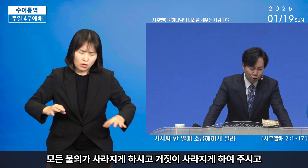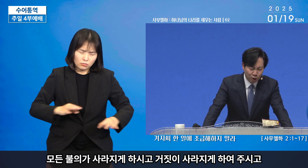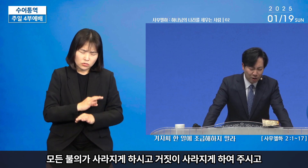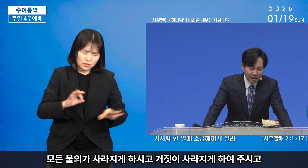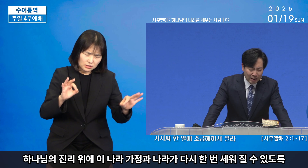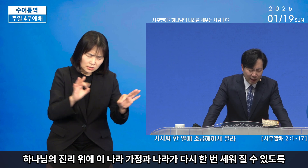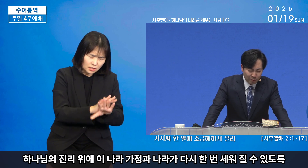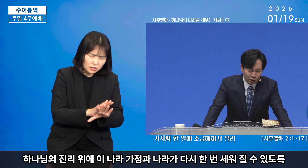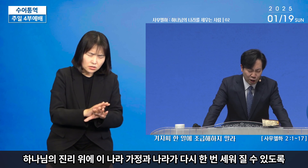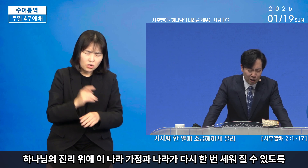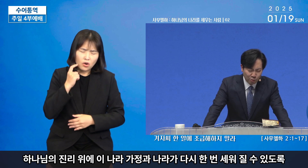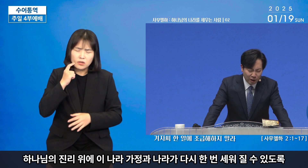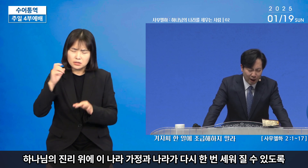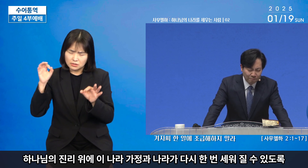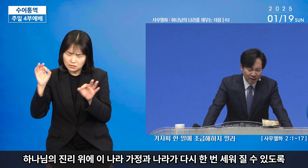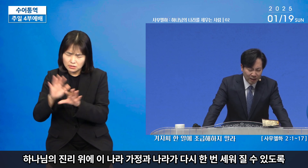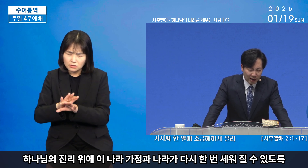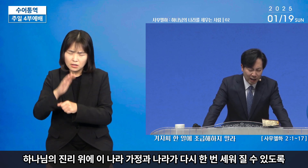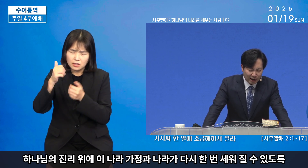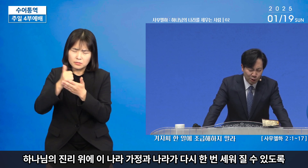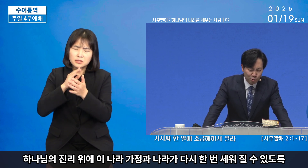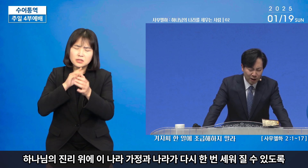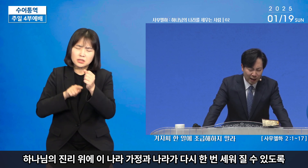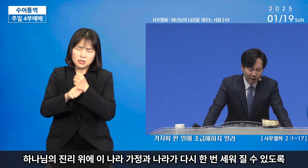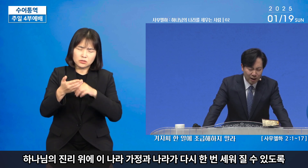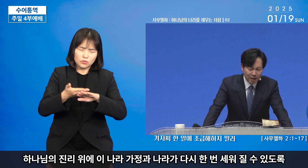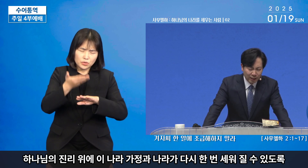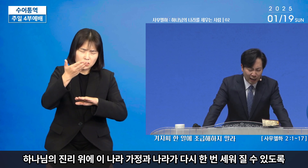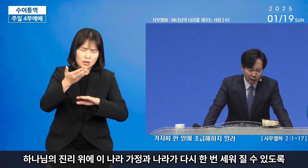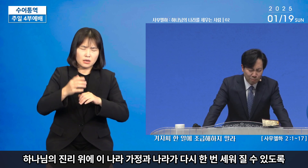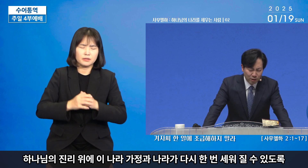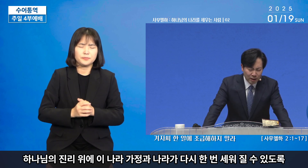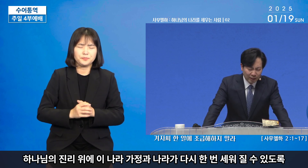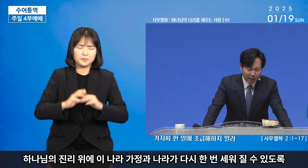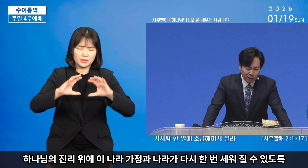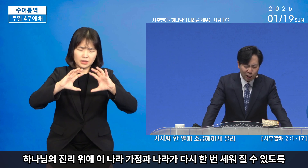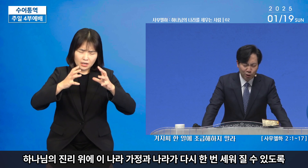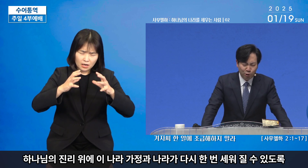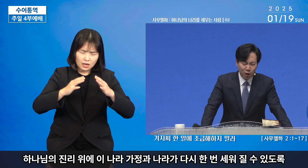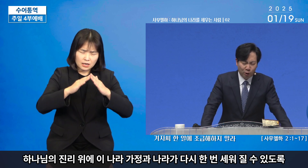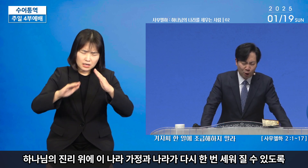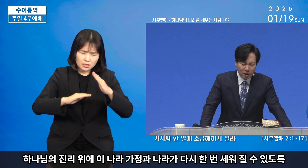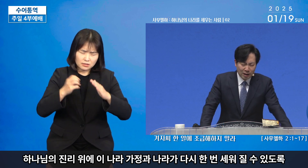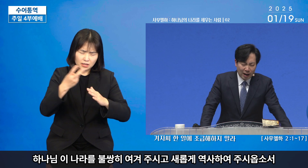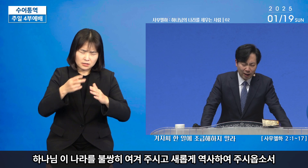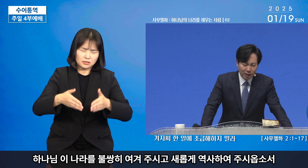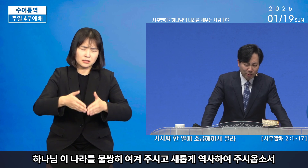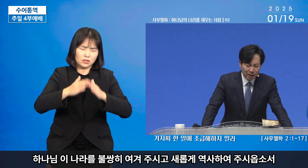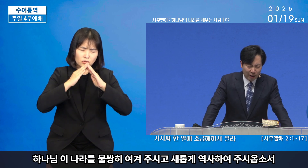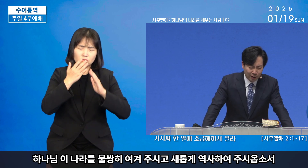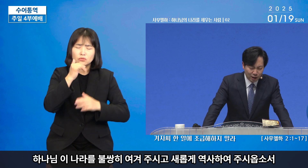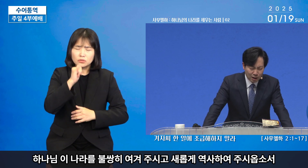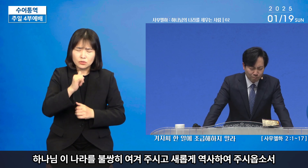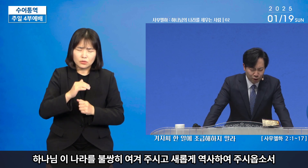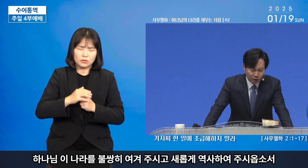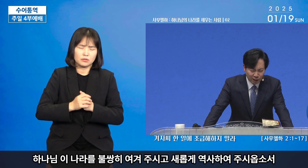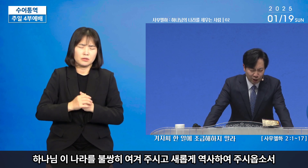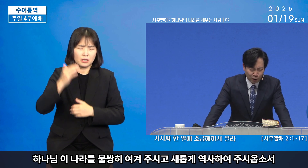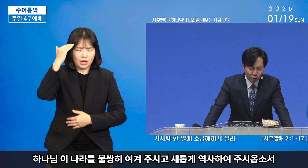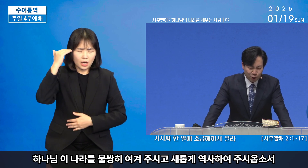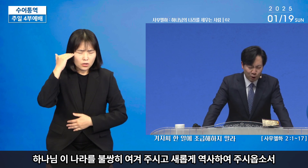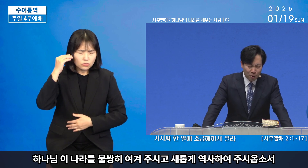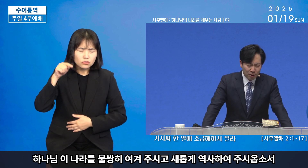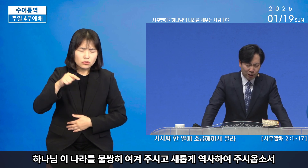하여 주시고 하나님의 진리 위에 이 나라 가정과 나라가 다시 한번 세워질 수 있도록 하나님 이 나라를